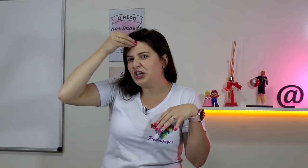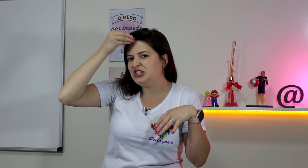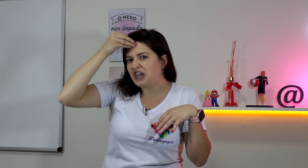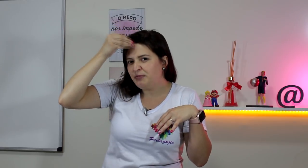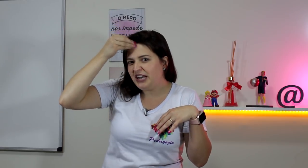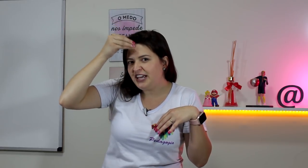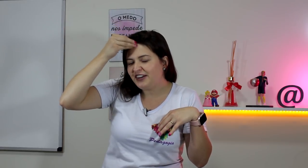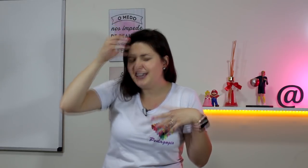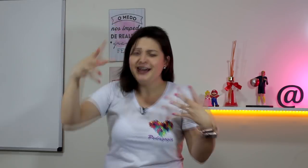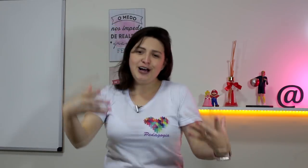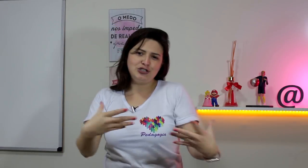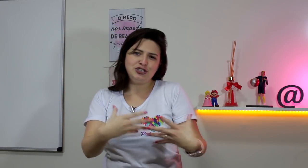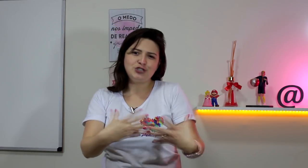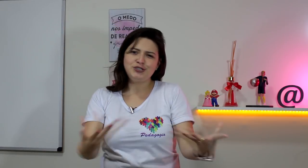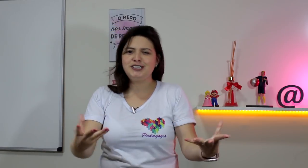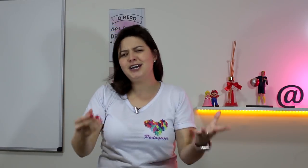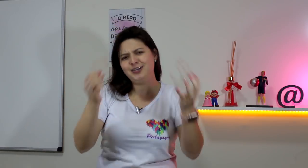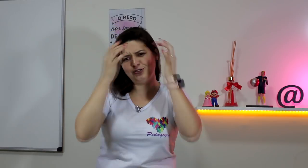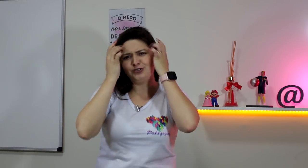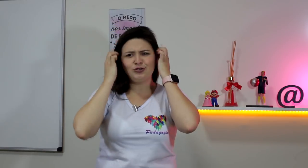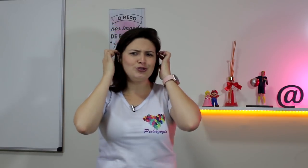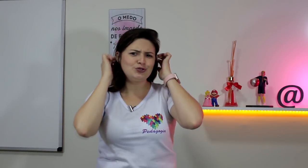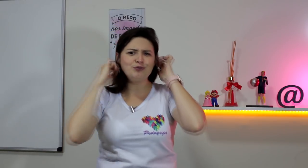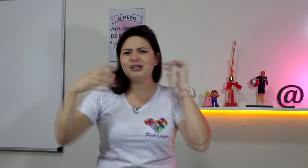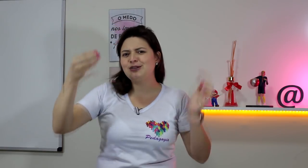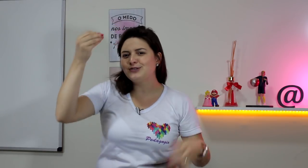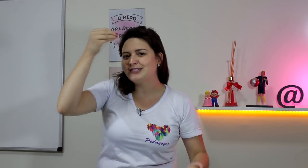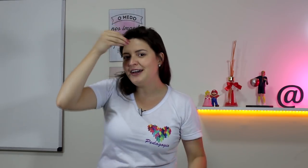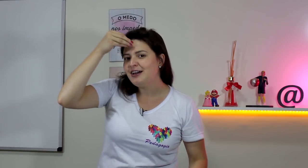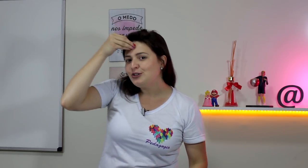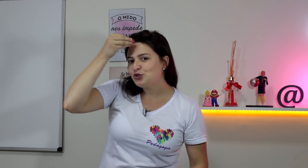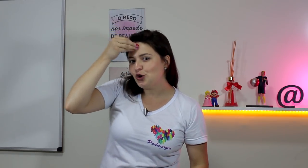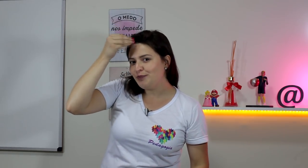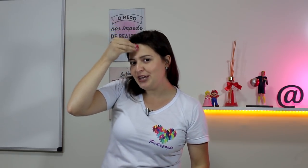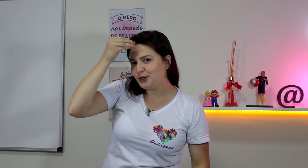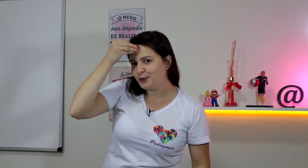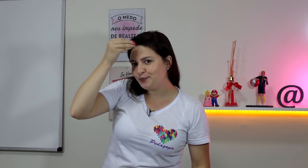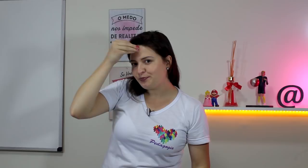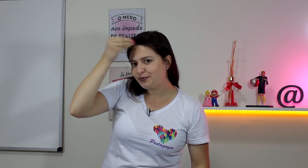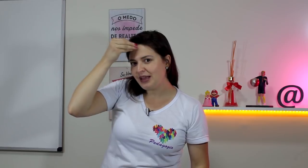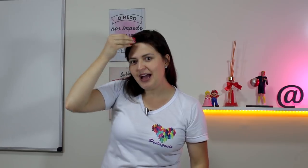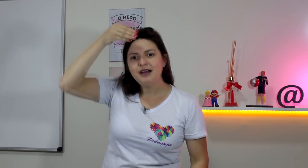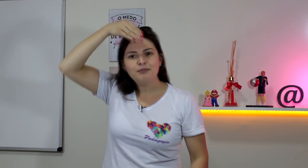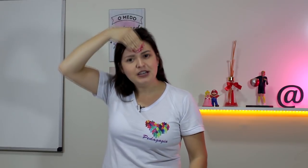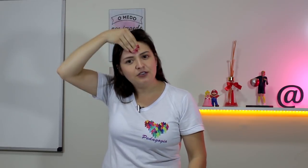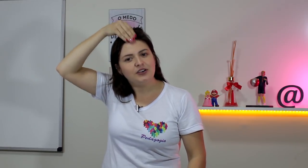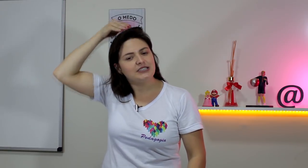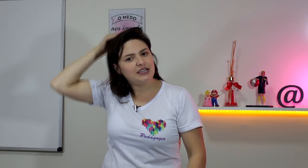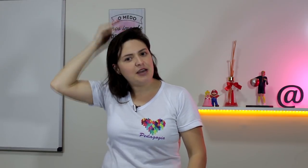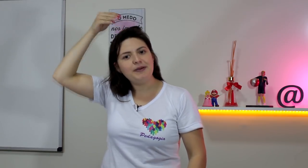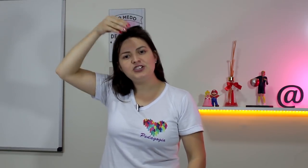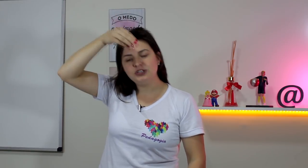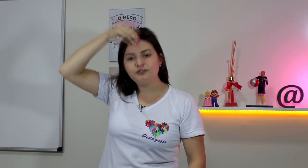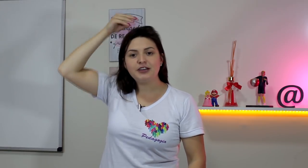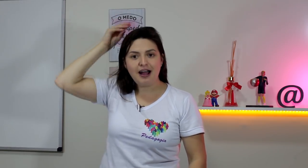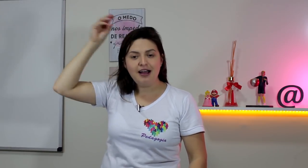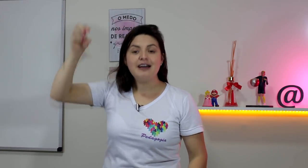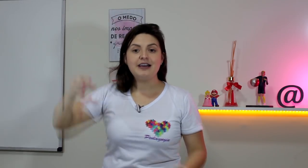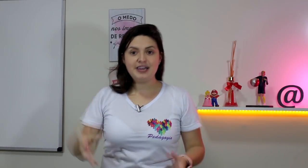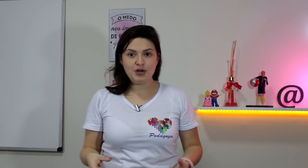de cabelinho aqui? A gente associa isso aos nossos sobrinhos, né? Sobrinho, tá? Para não fazer, de repente, não ficar